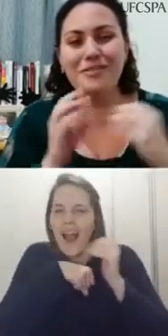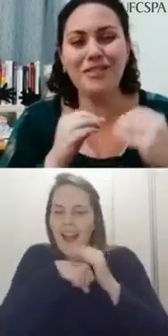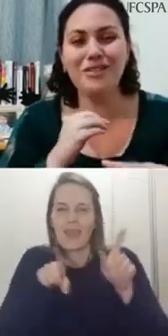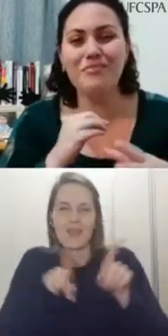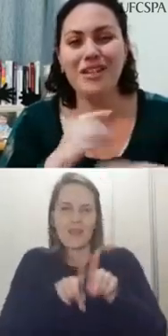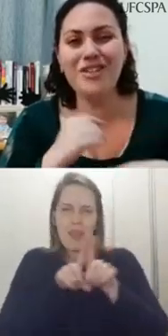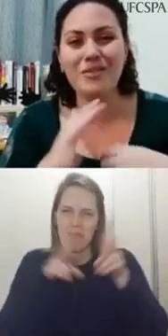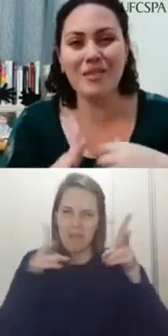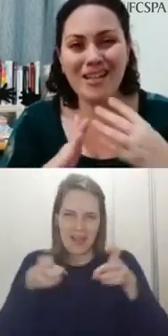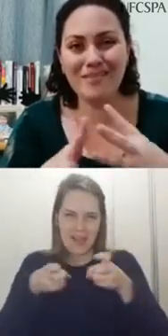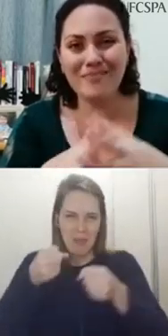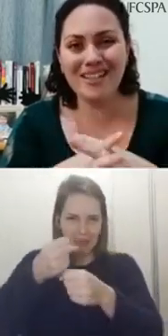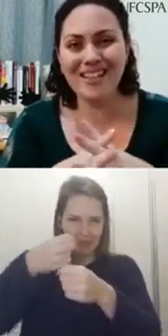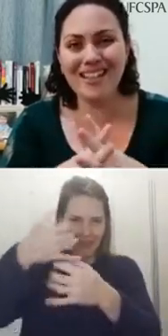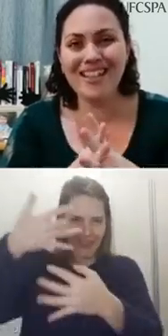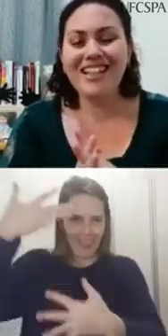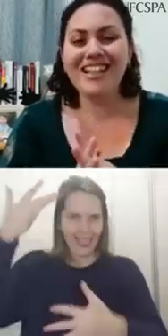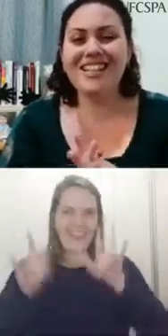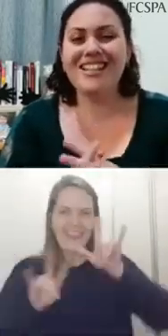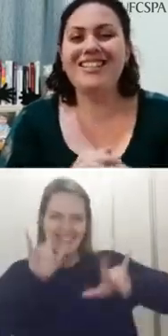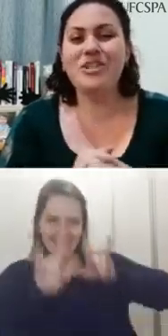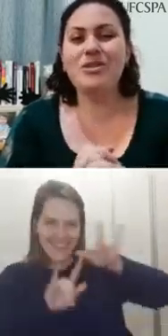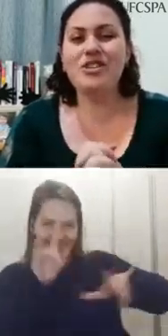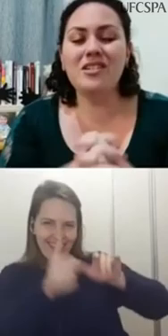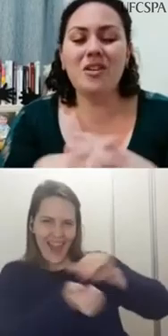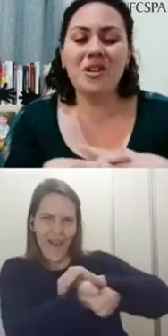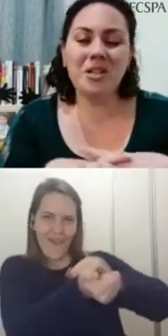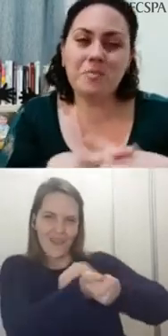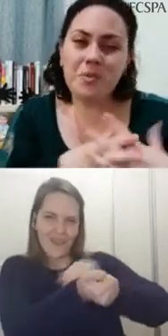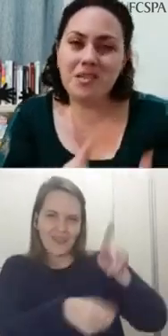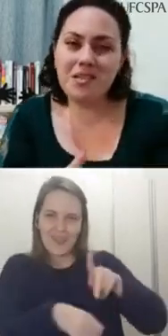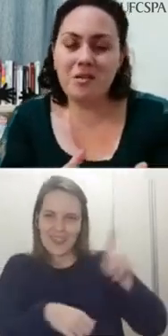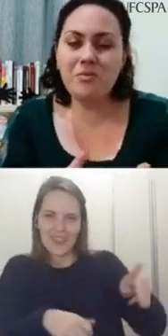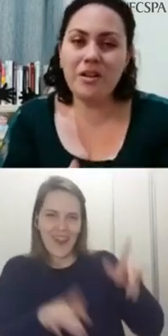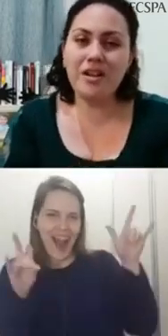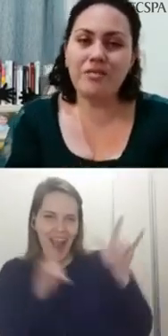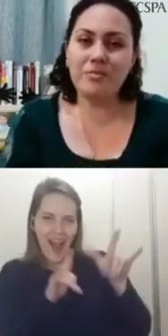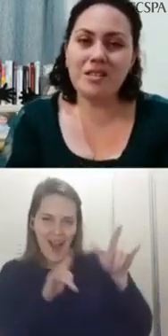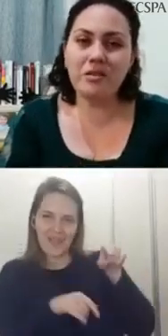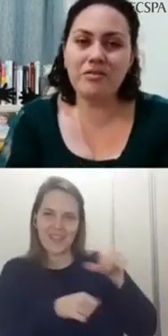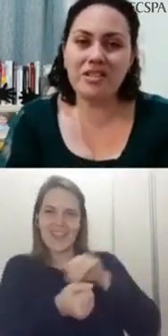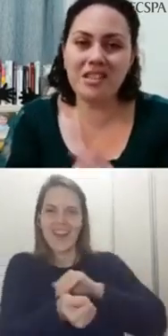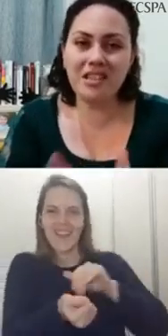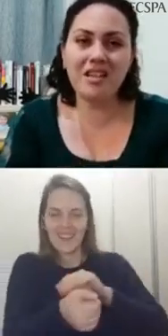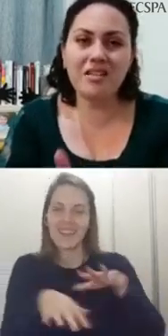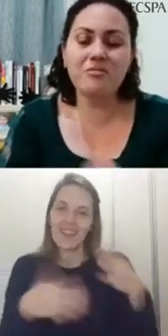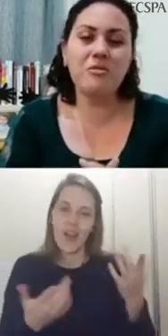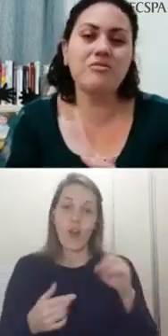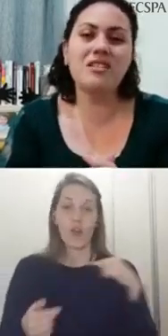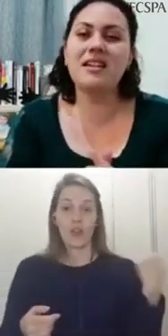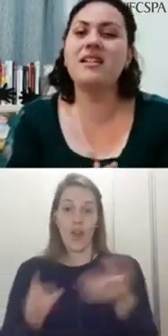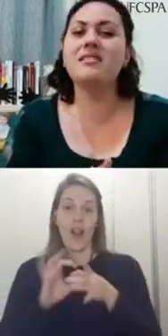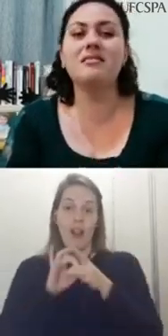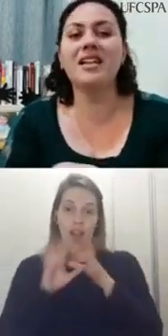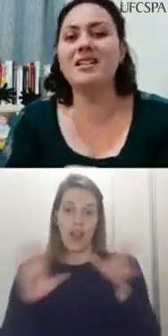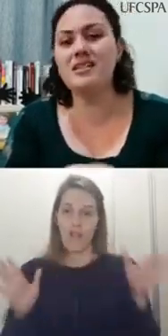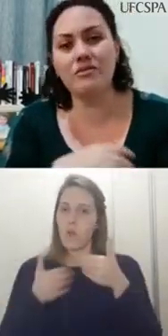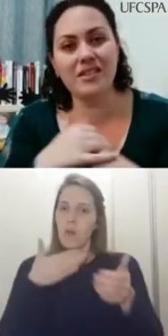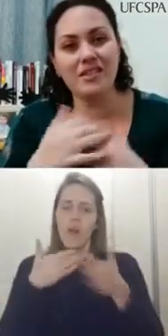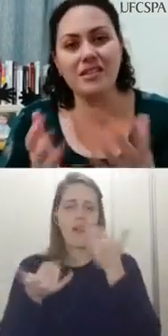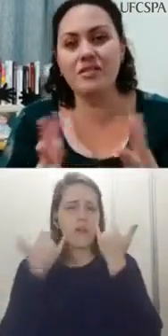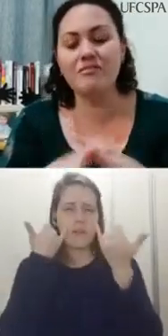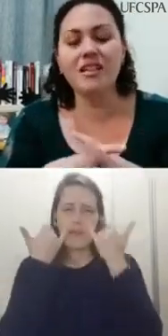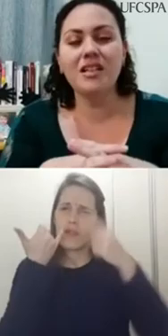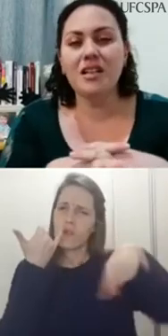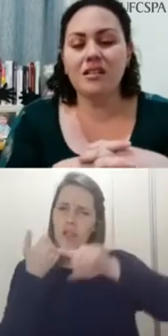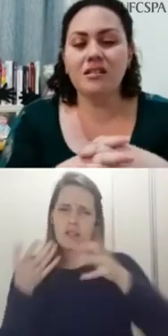Todo mundo mandando beijo, abraço para ele. Então, a gente se coloca à disposição, qualquer informação que vocês queiram conversar, qualquer questão que